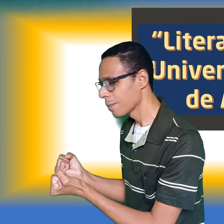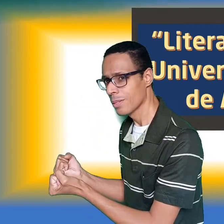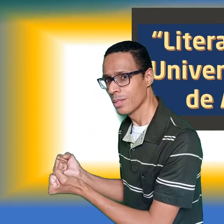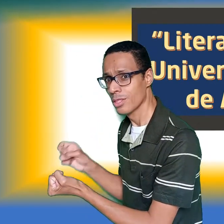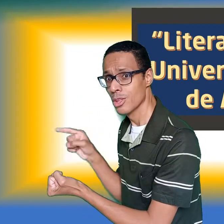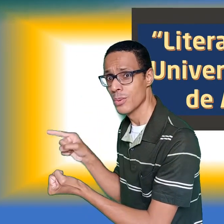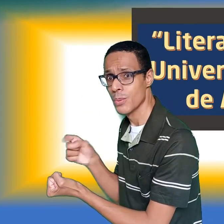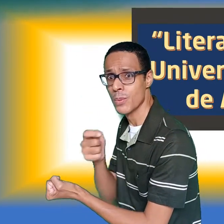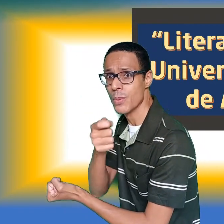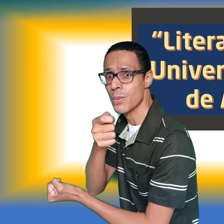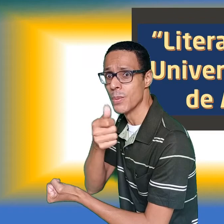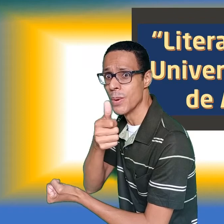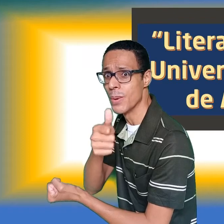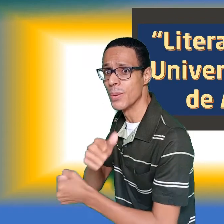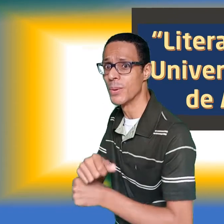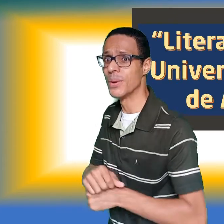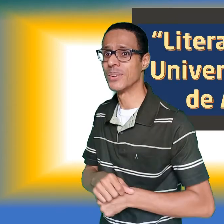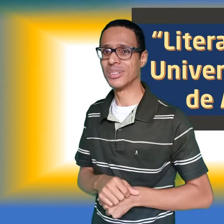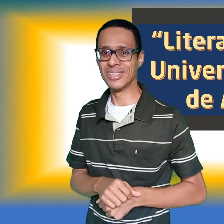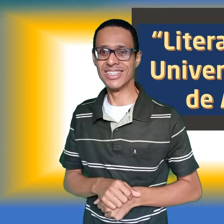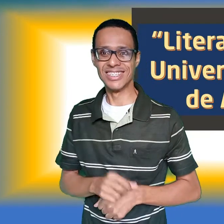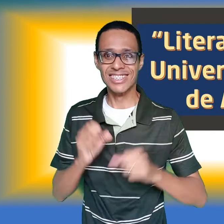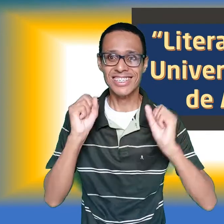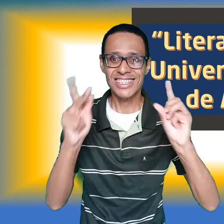ali, quase terminando.